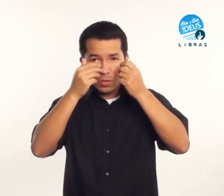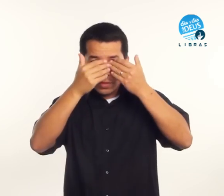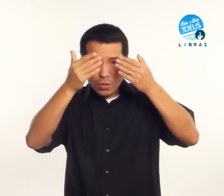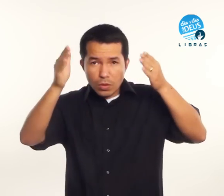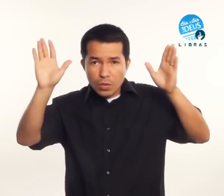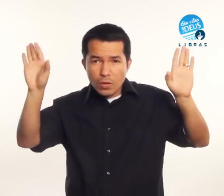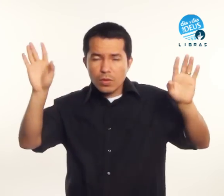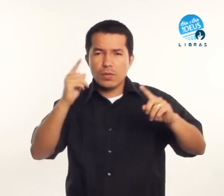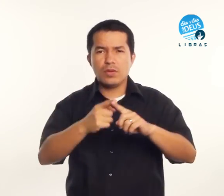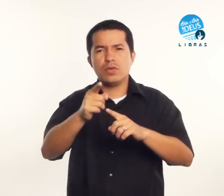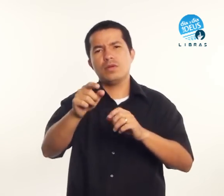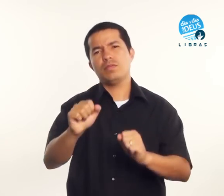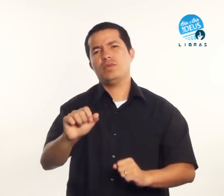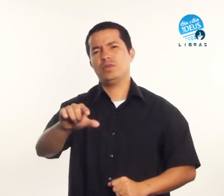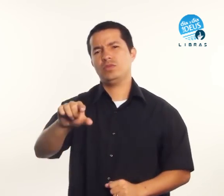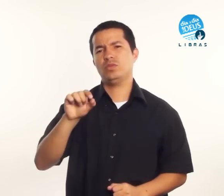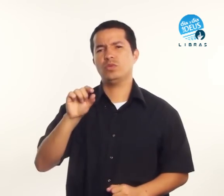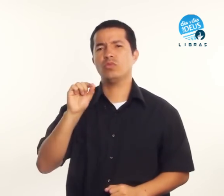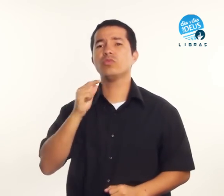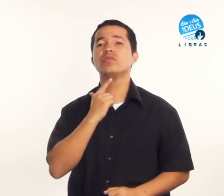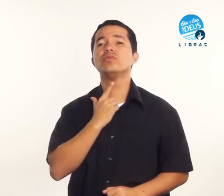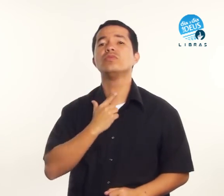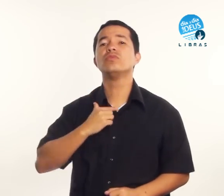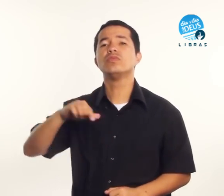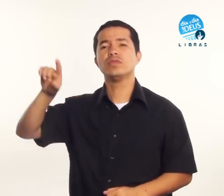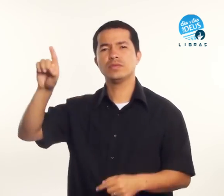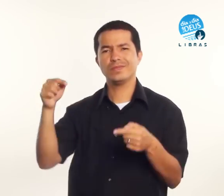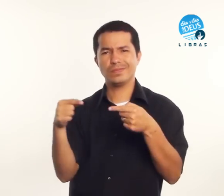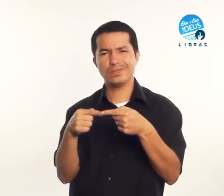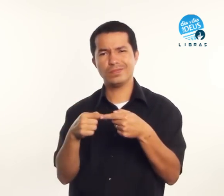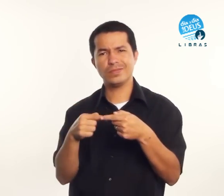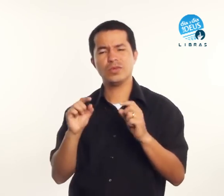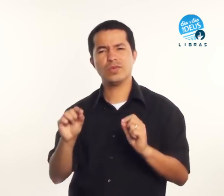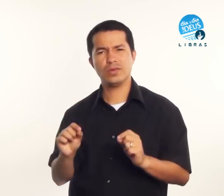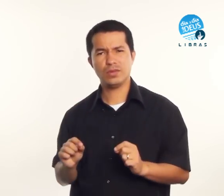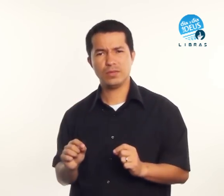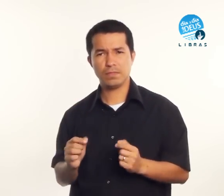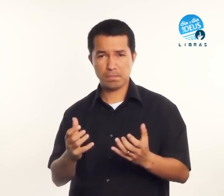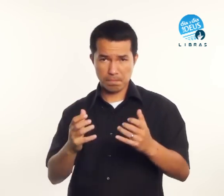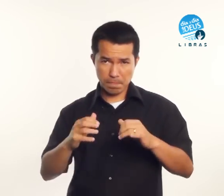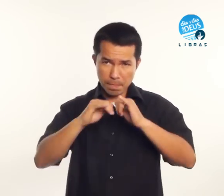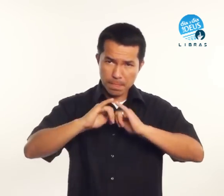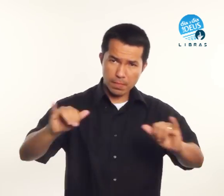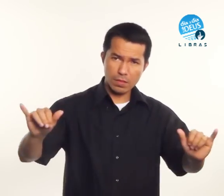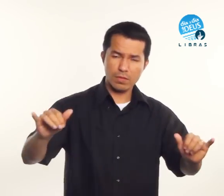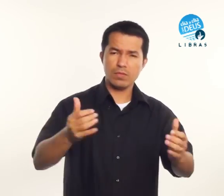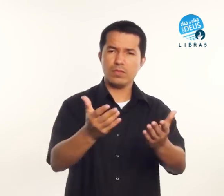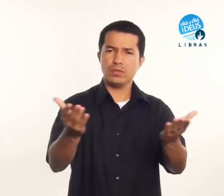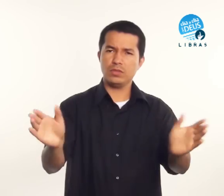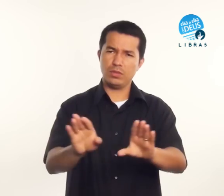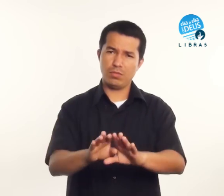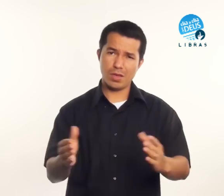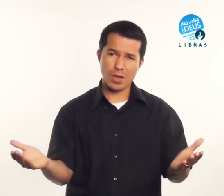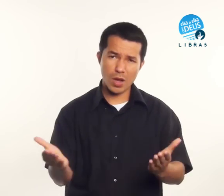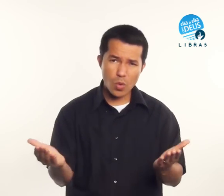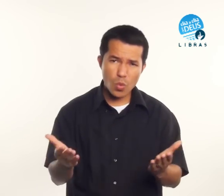vontade. E eu quero dizer para você que, nesse contexto, nós sempre seremos,